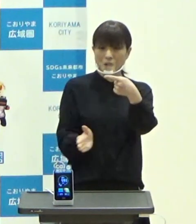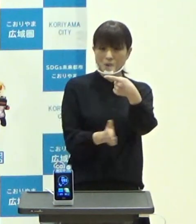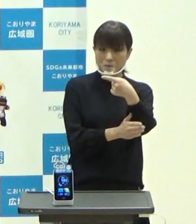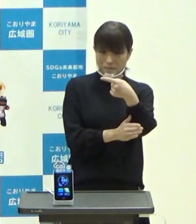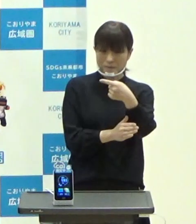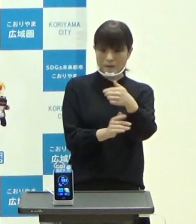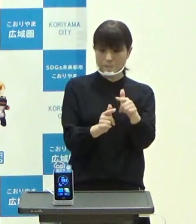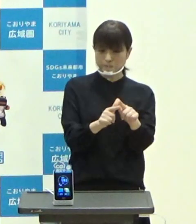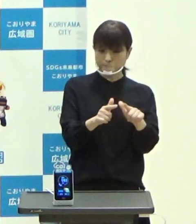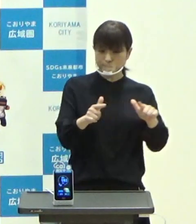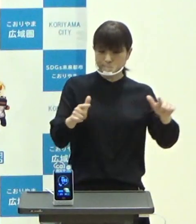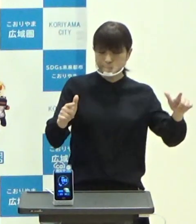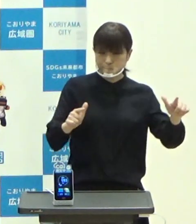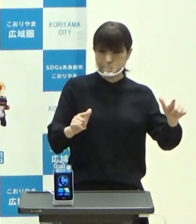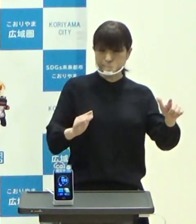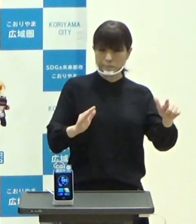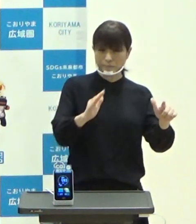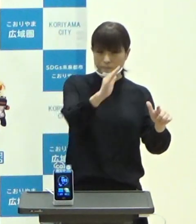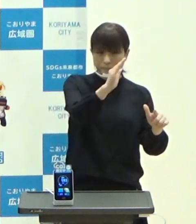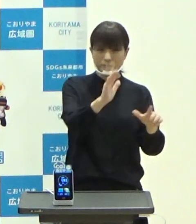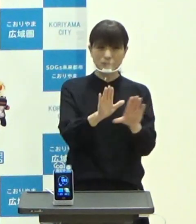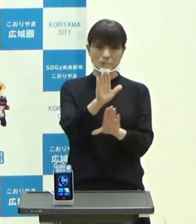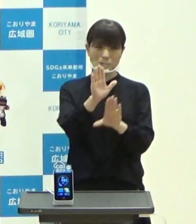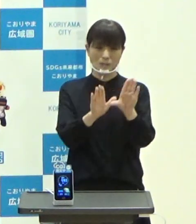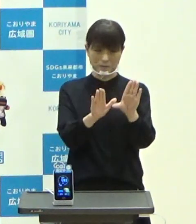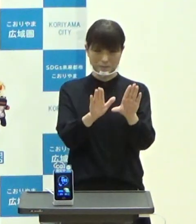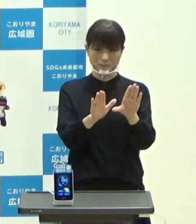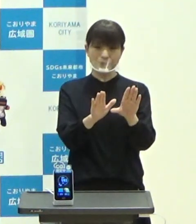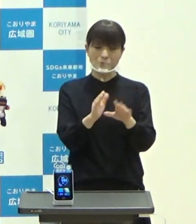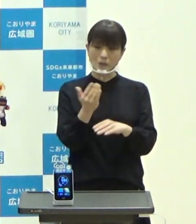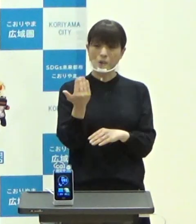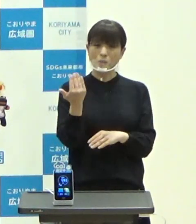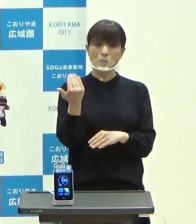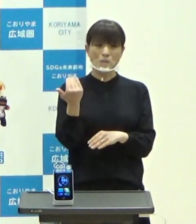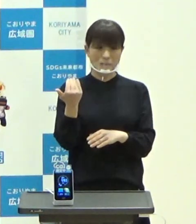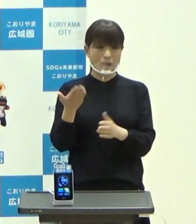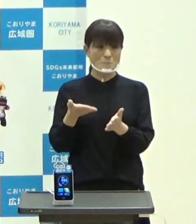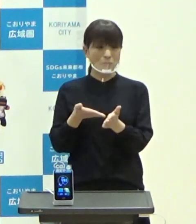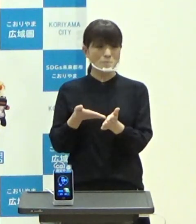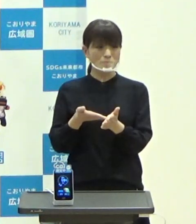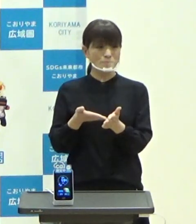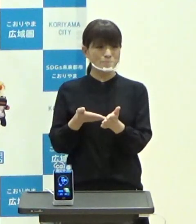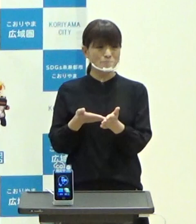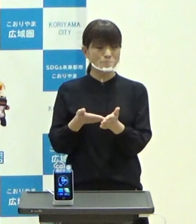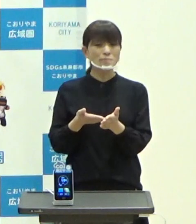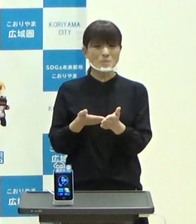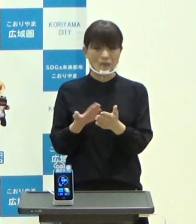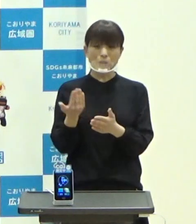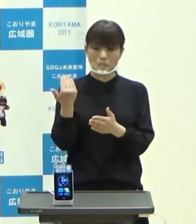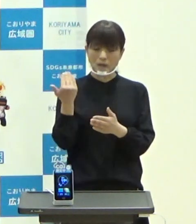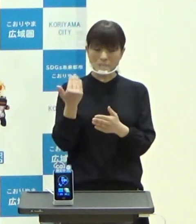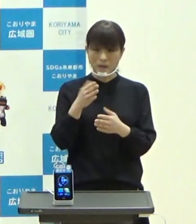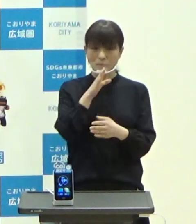ね、このような結果になったということなんですが、この前の成人式もね、